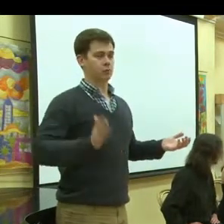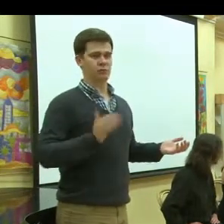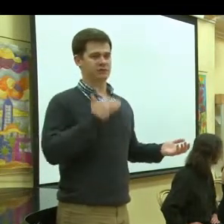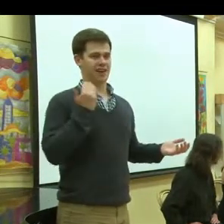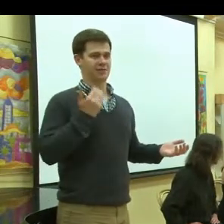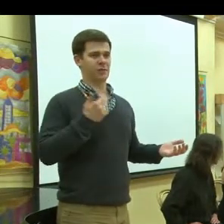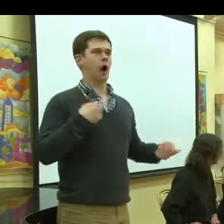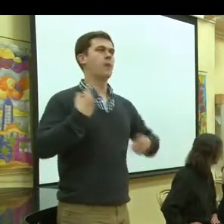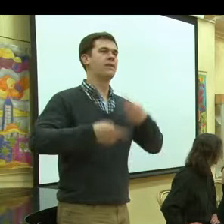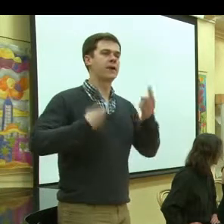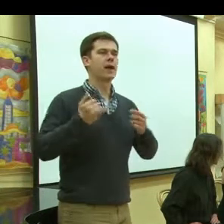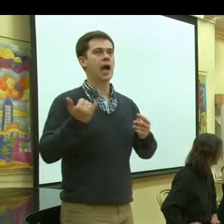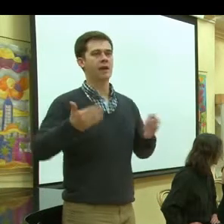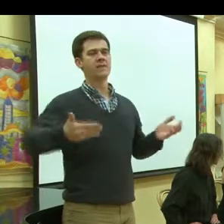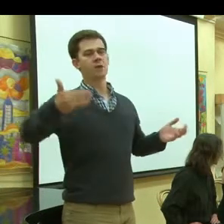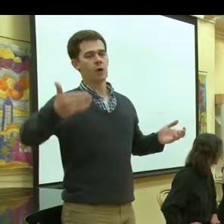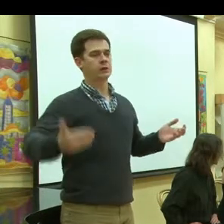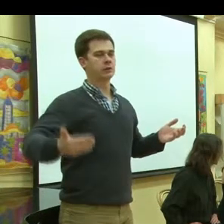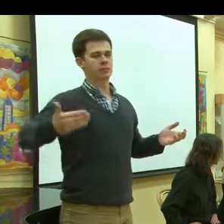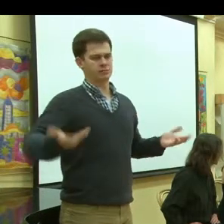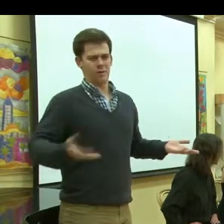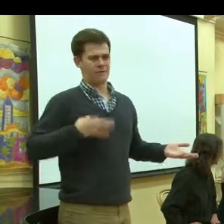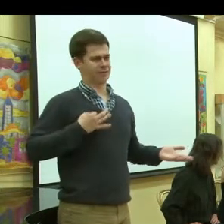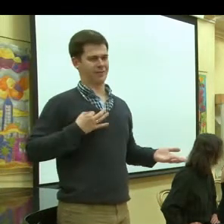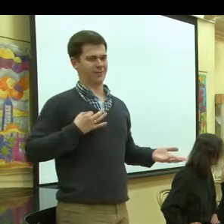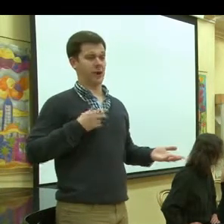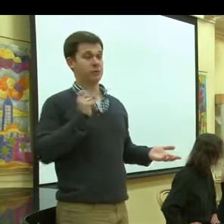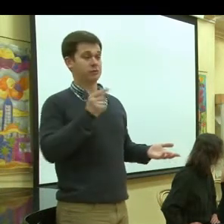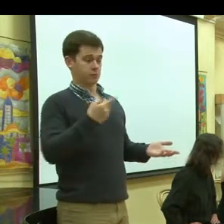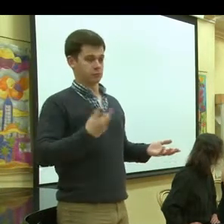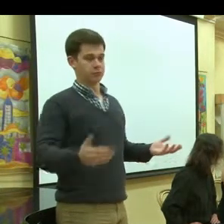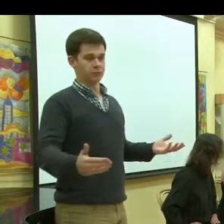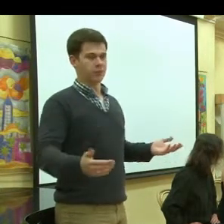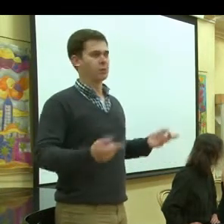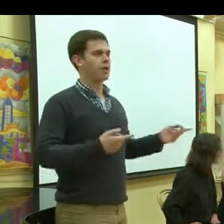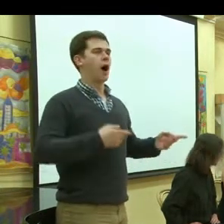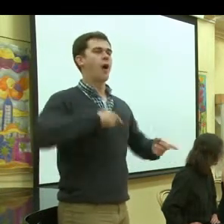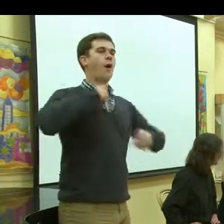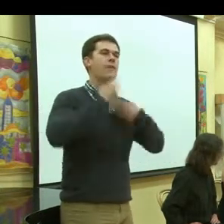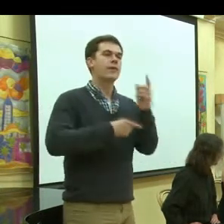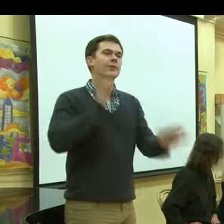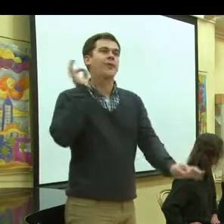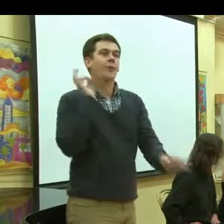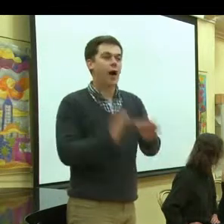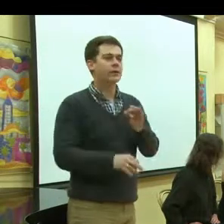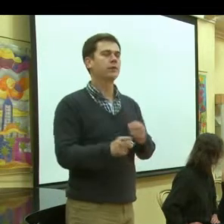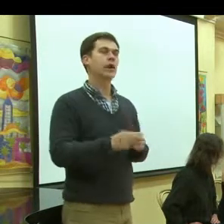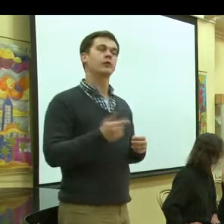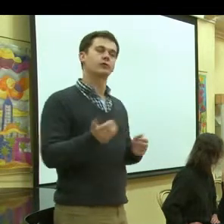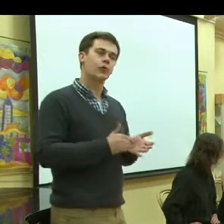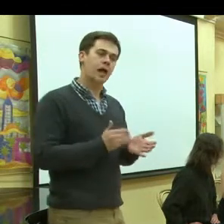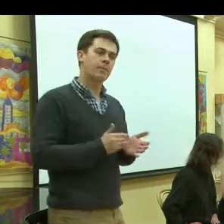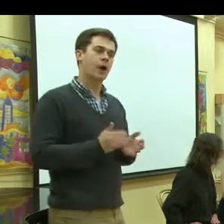Porque si yo la describo de esa manera, deja de ser circular y pasa a ser recta. Krystian, że jak on to jakby opisze, tak, czy powie, no to się stanie właśnie już